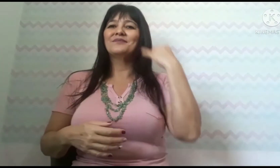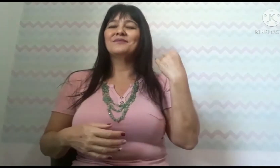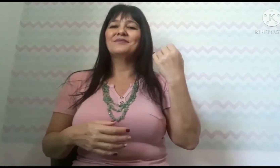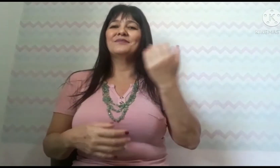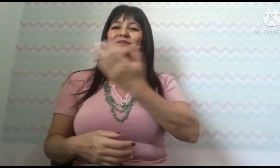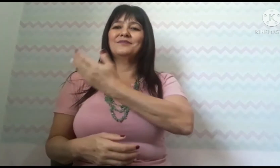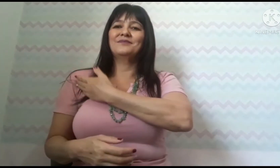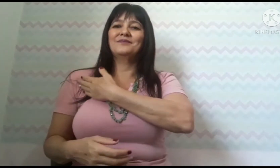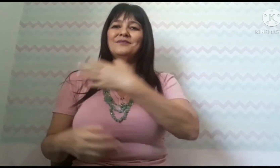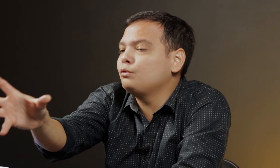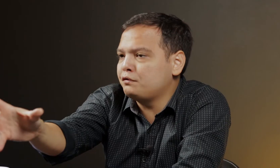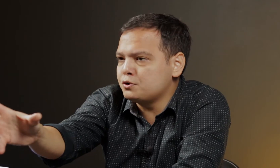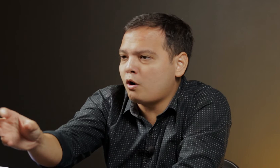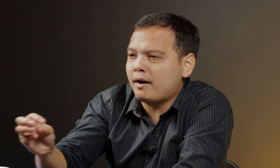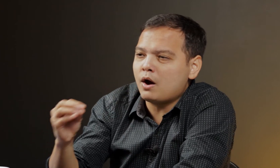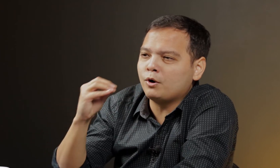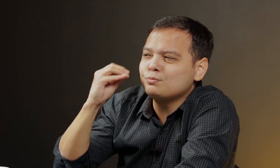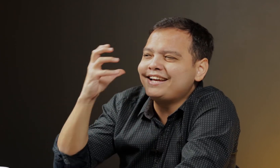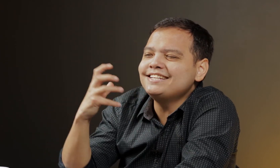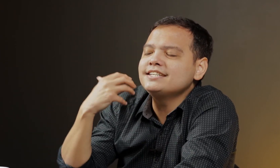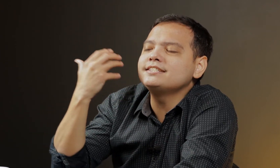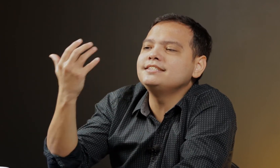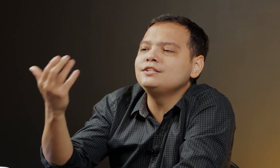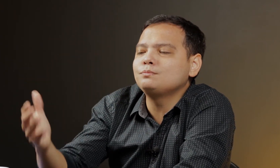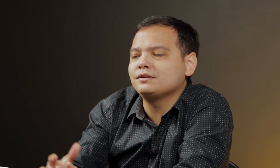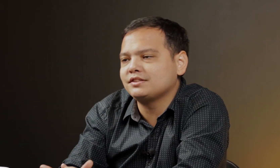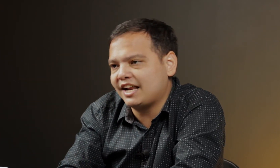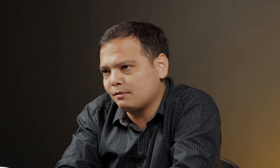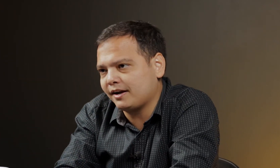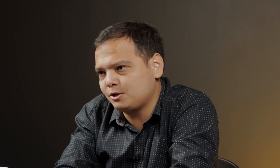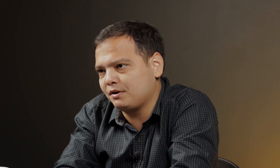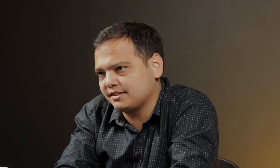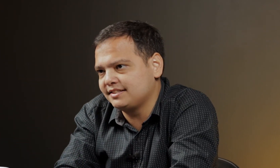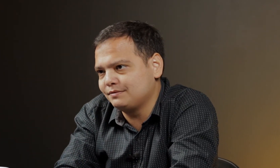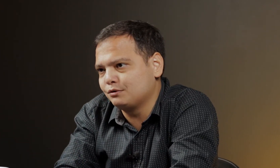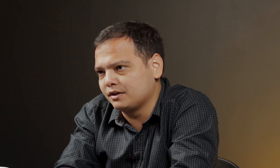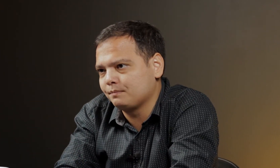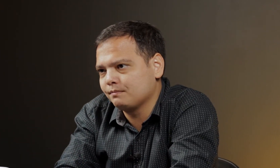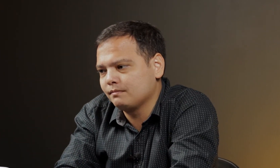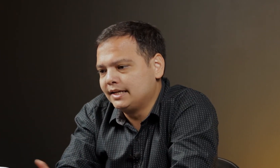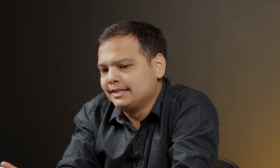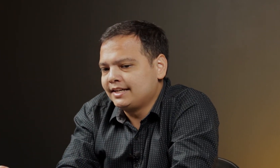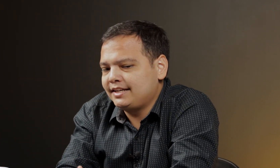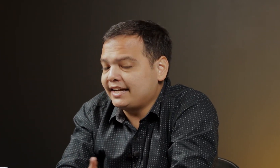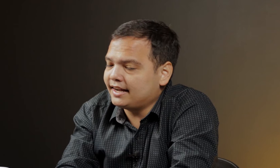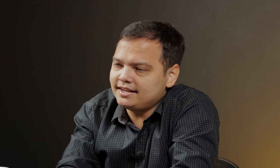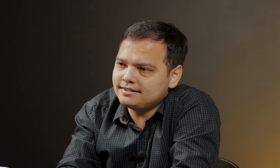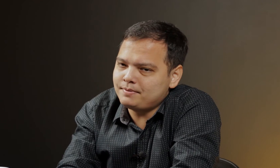algo novo. E aprender um novo idioma é um ótimo exercício para o cérebro, para que a gente possa se desenvolver. E aí tem aqueles que pensam